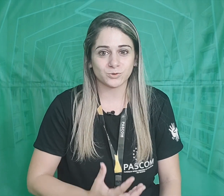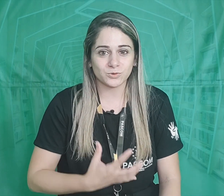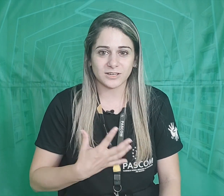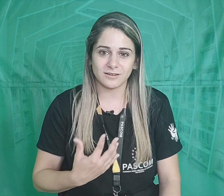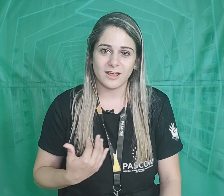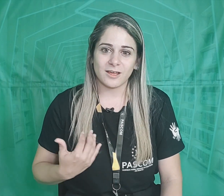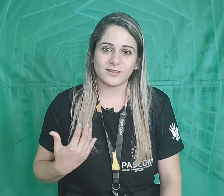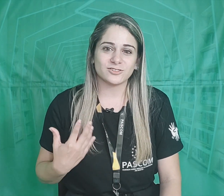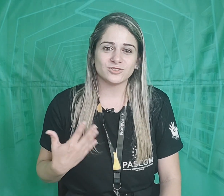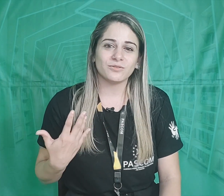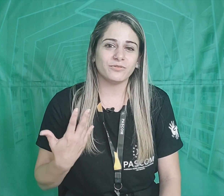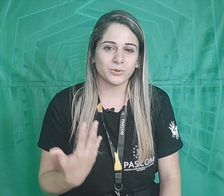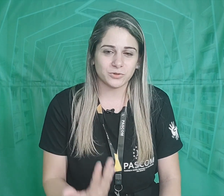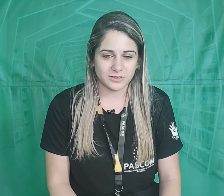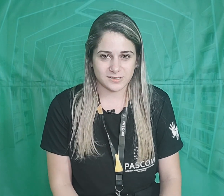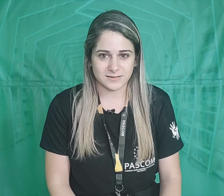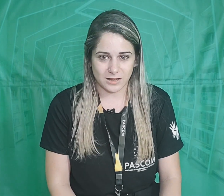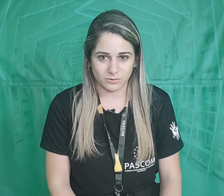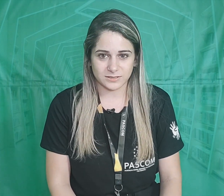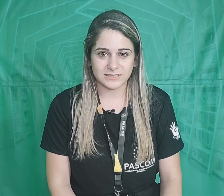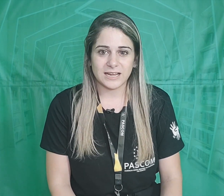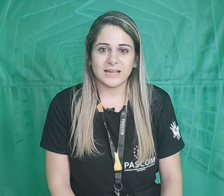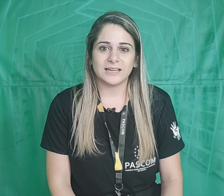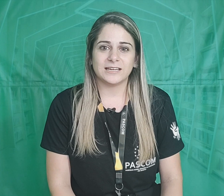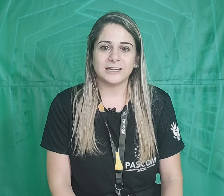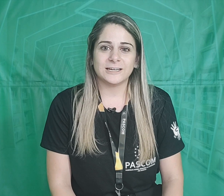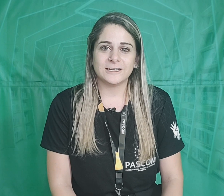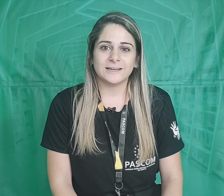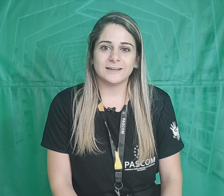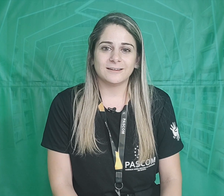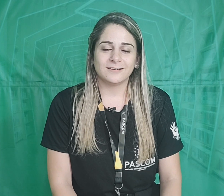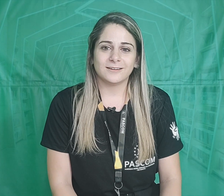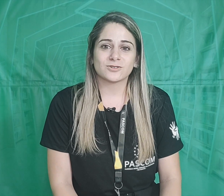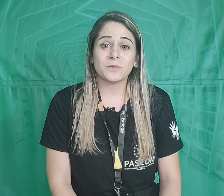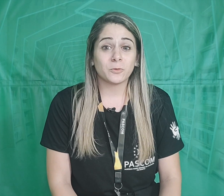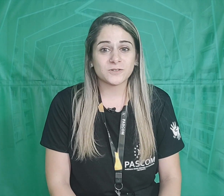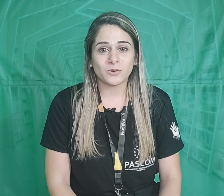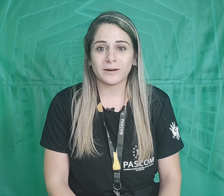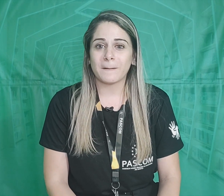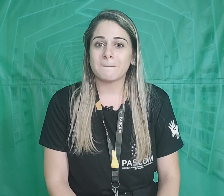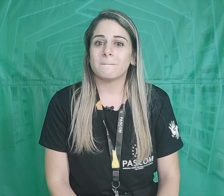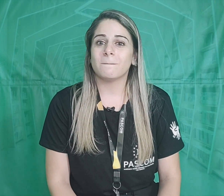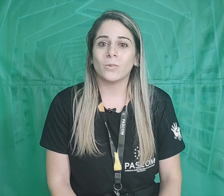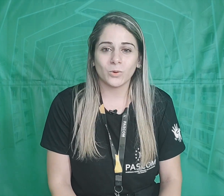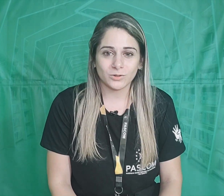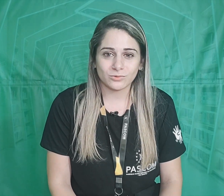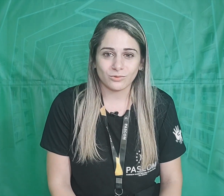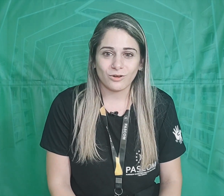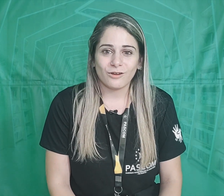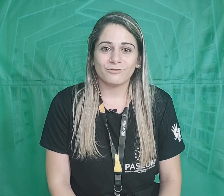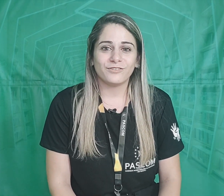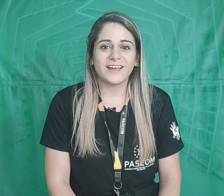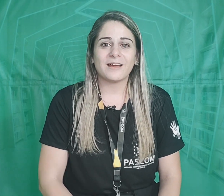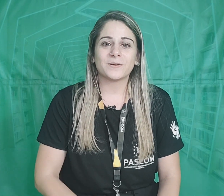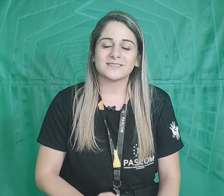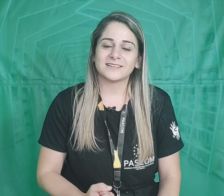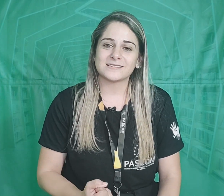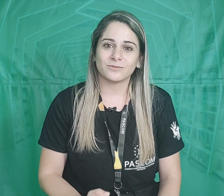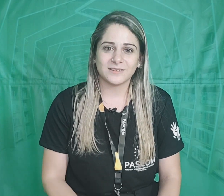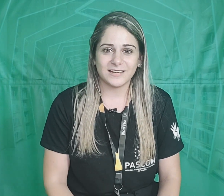tudo que a gente viu durante as aulas. E isso me emociona muito. Ver a apresentação